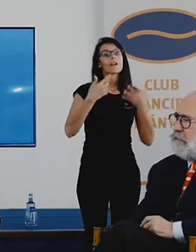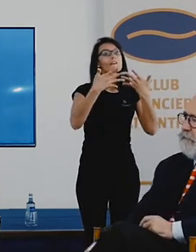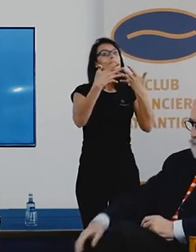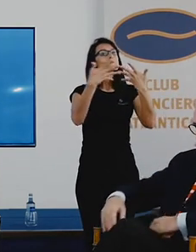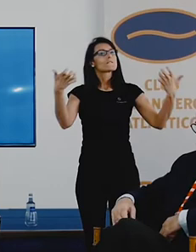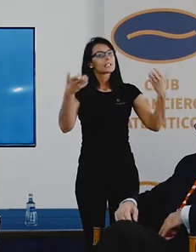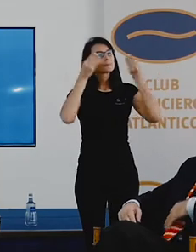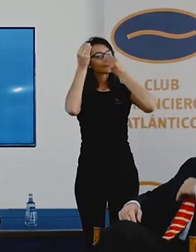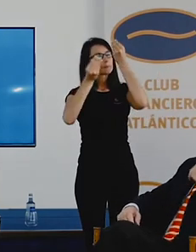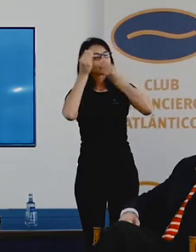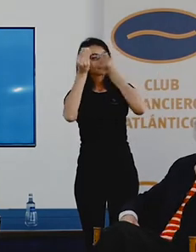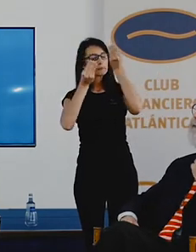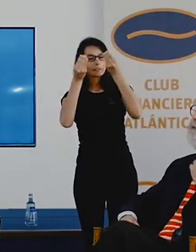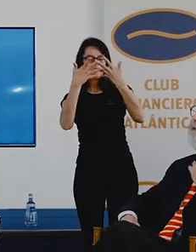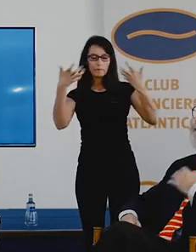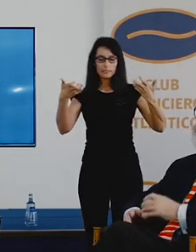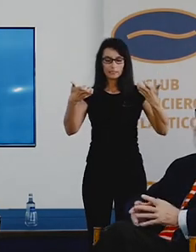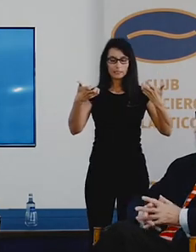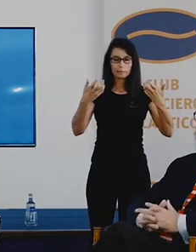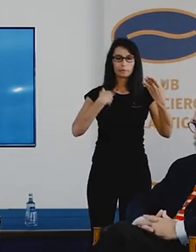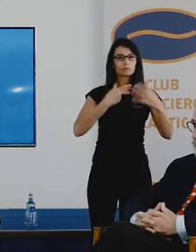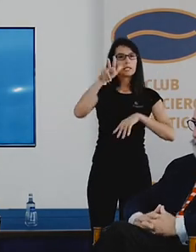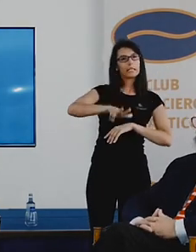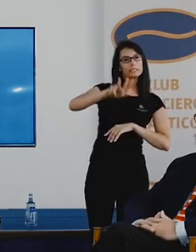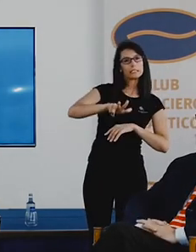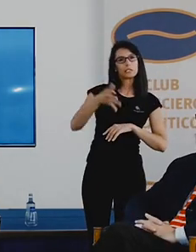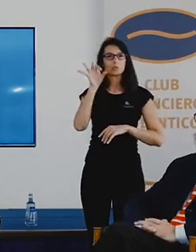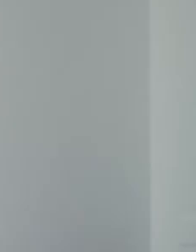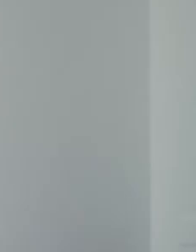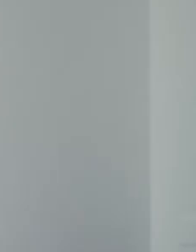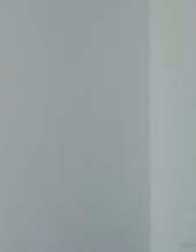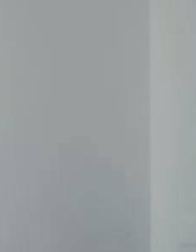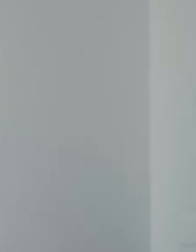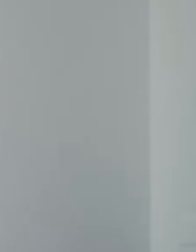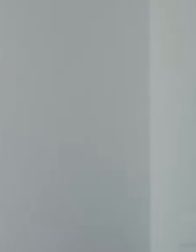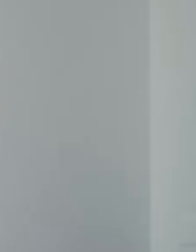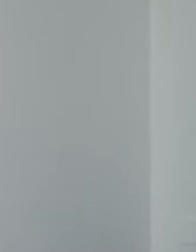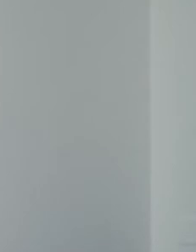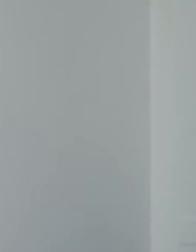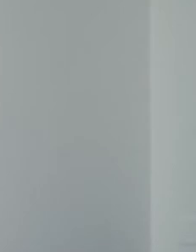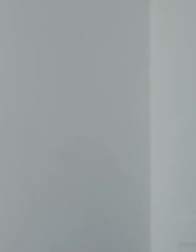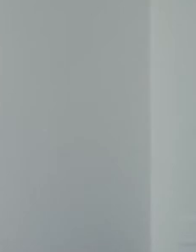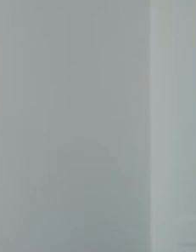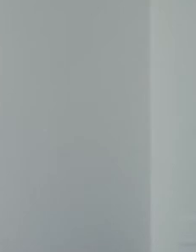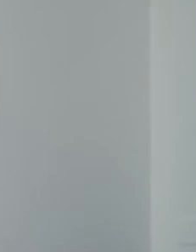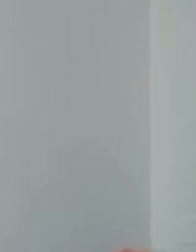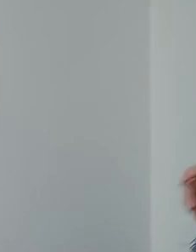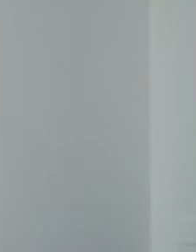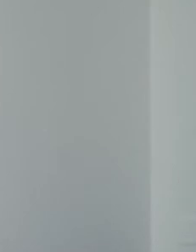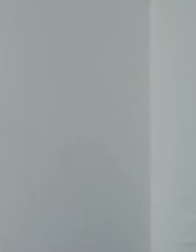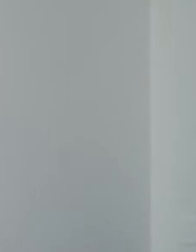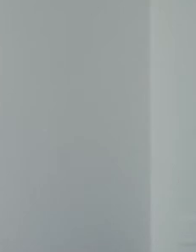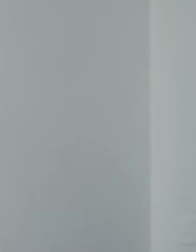que, bueno, yo estaba pensando si hacer la presentación en castellano o en gallego, me da igual. Yo puedo hacerla en... yo hablo cuatro idiomas, ¿no?